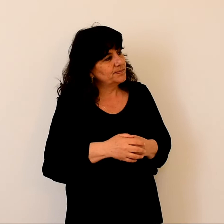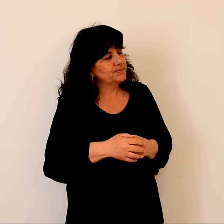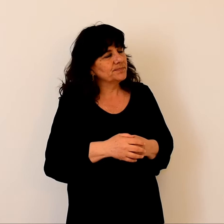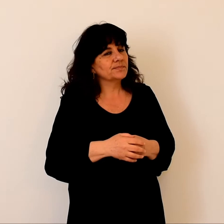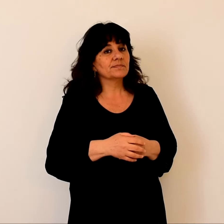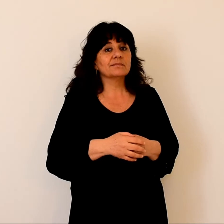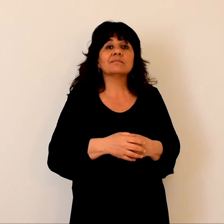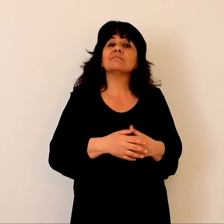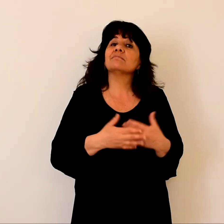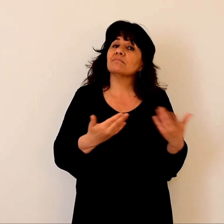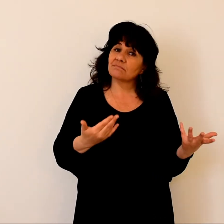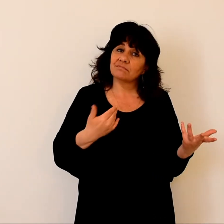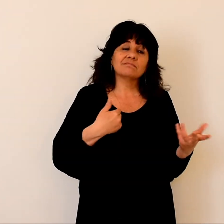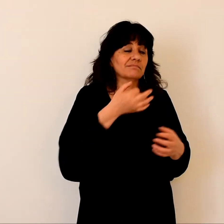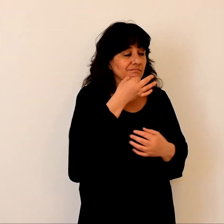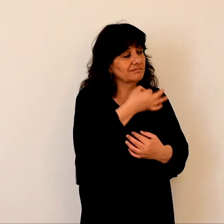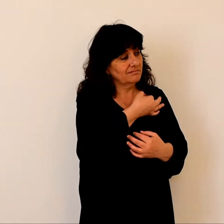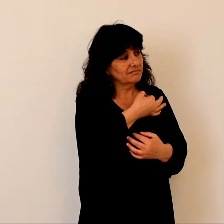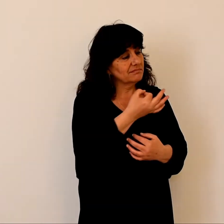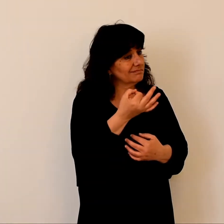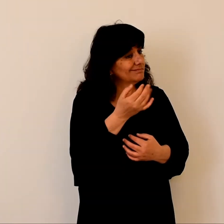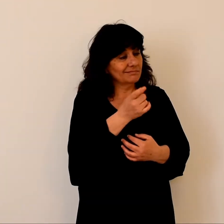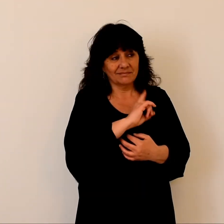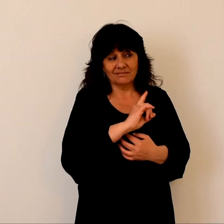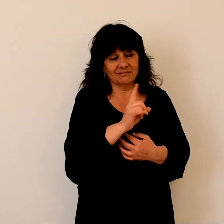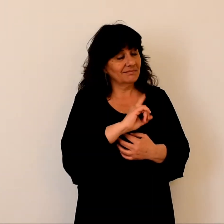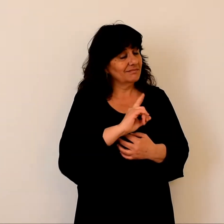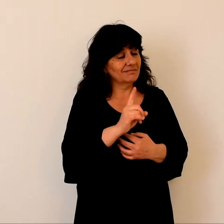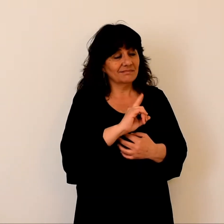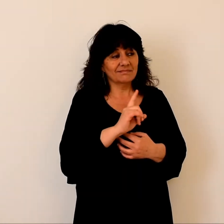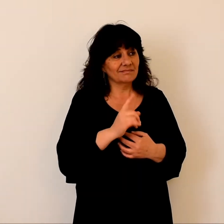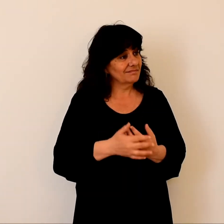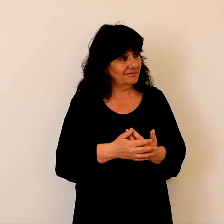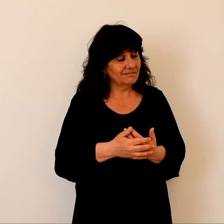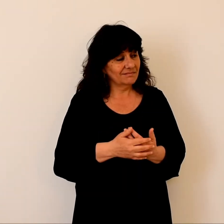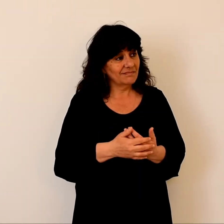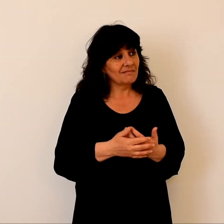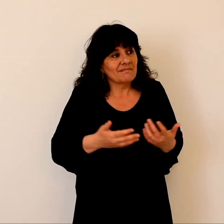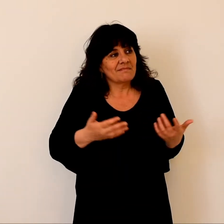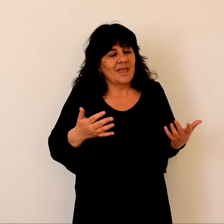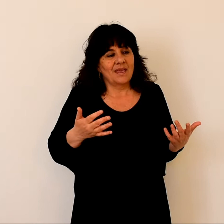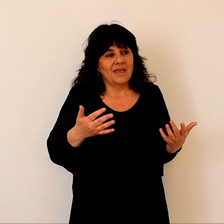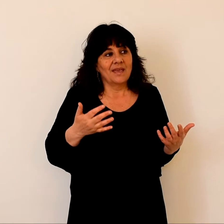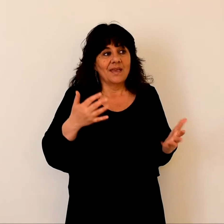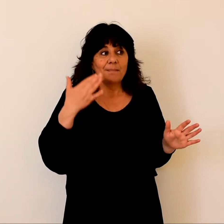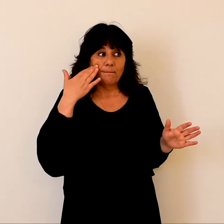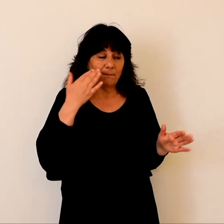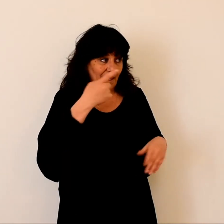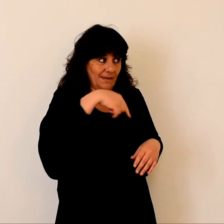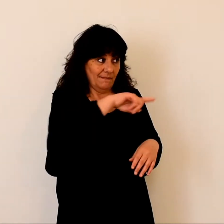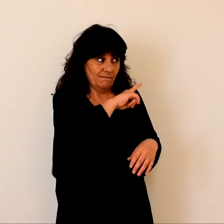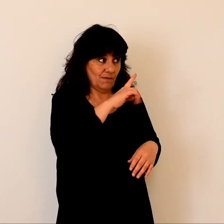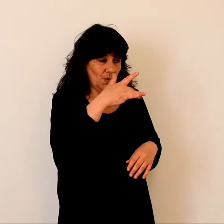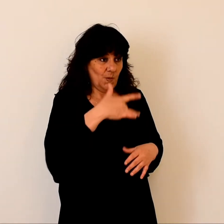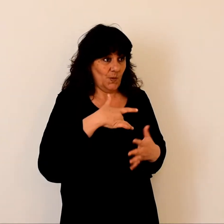Eh bien, je vous dis, pas du tout. Mais si vous ne vous convertissez pas,